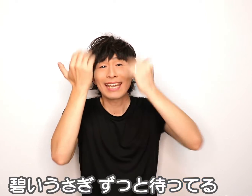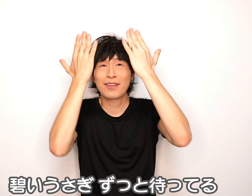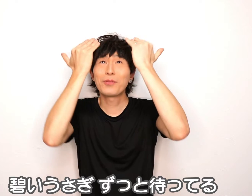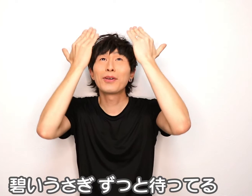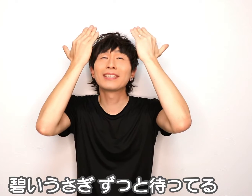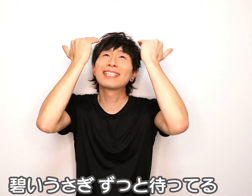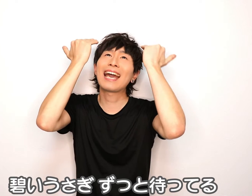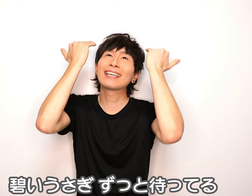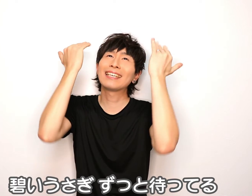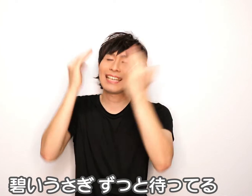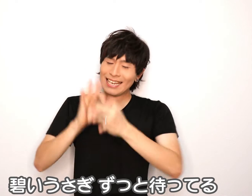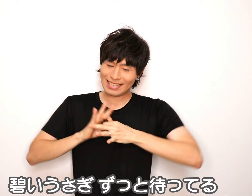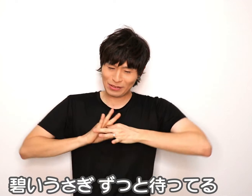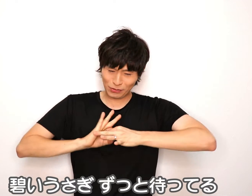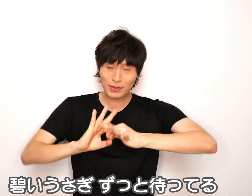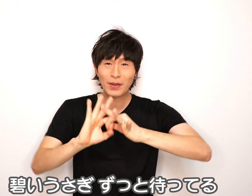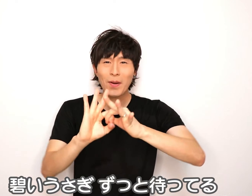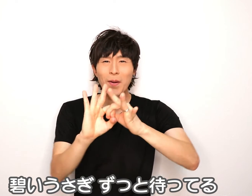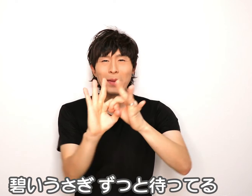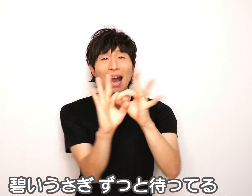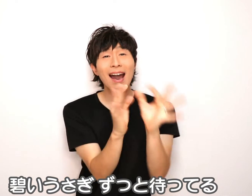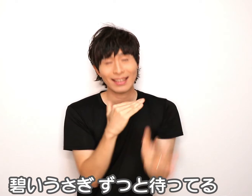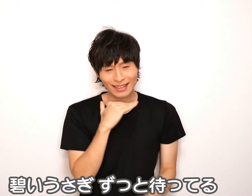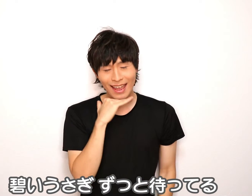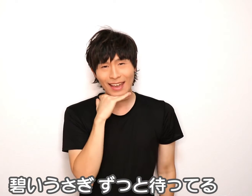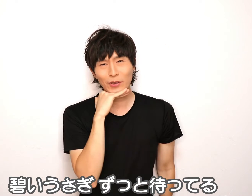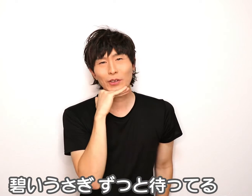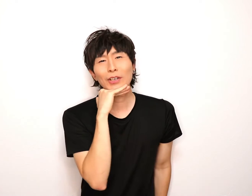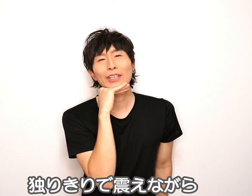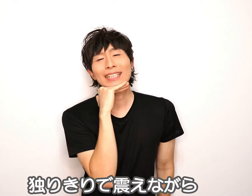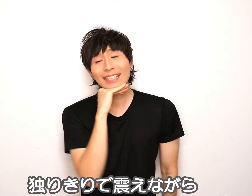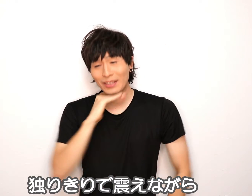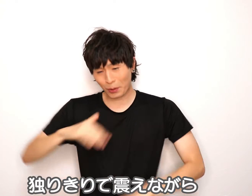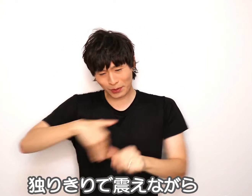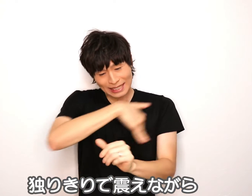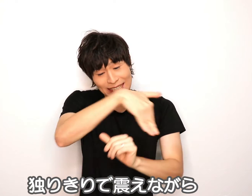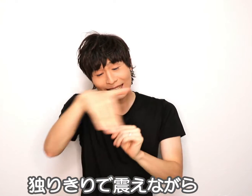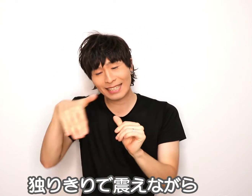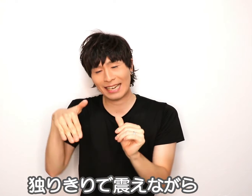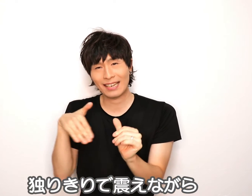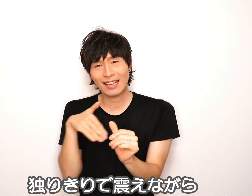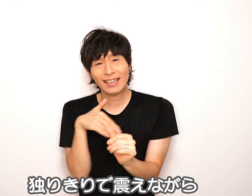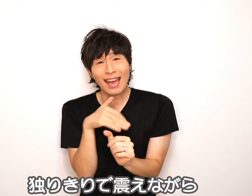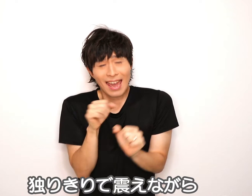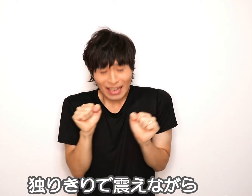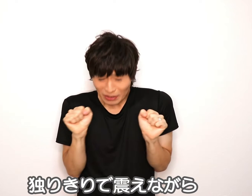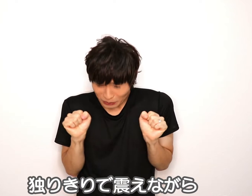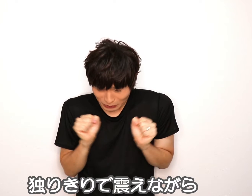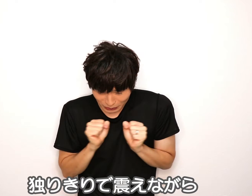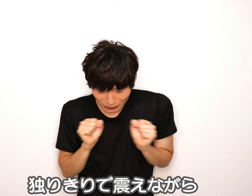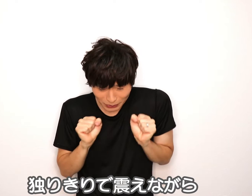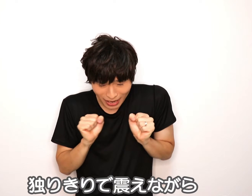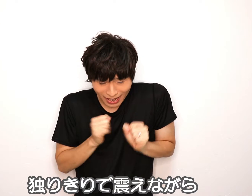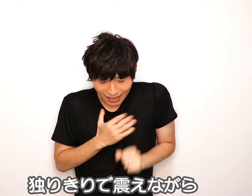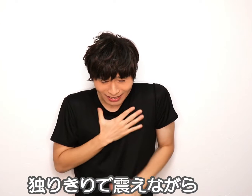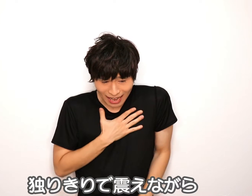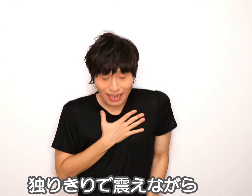青いウサギずっと待ってる。一人きりで震えなが